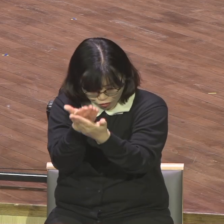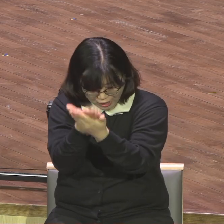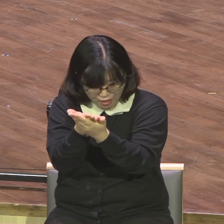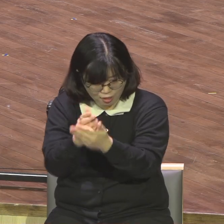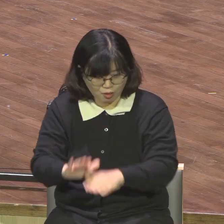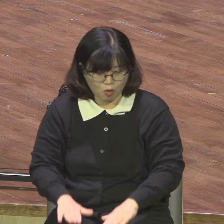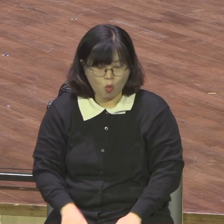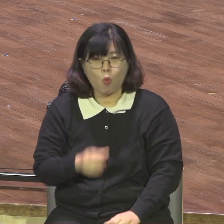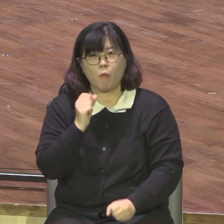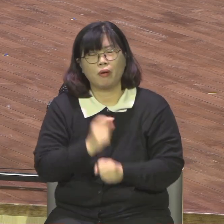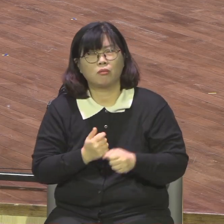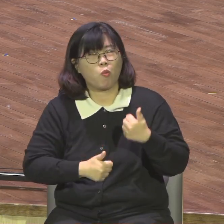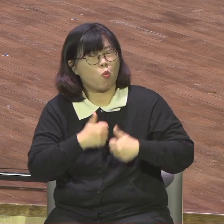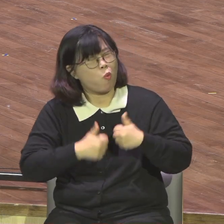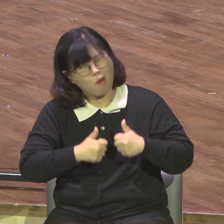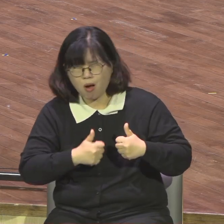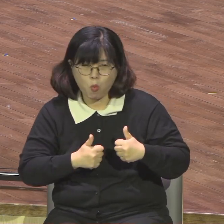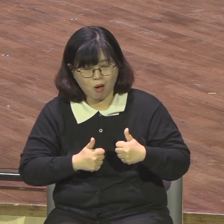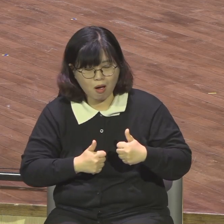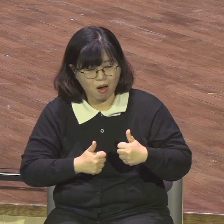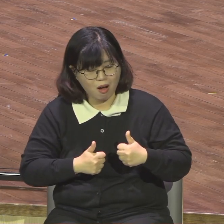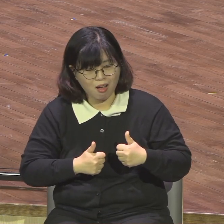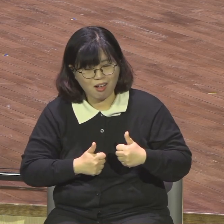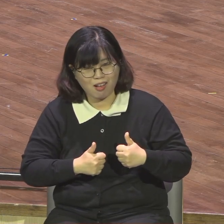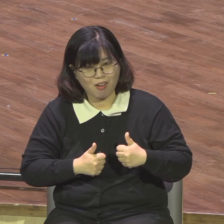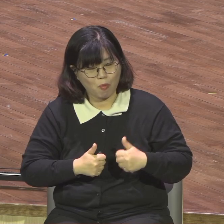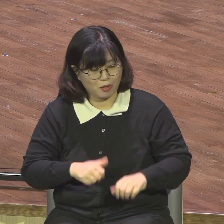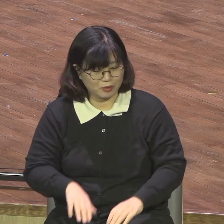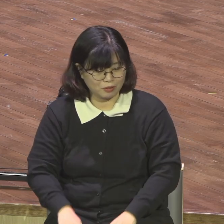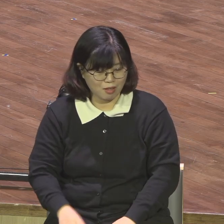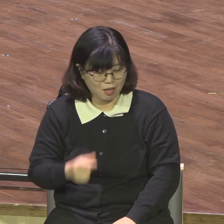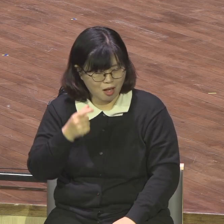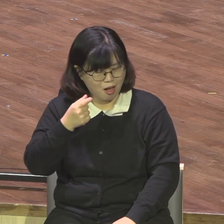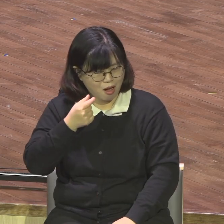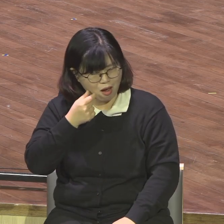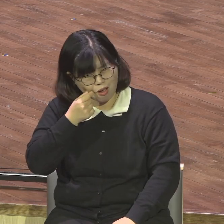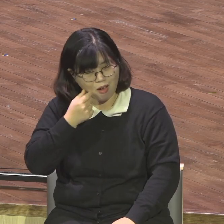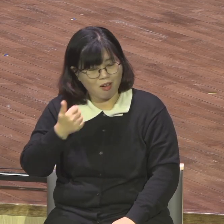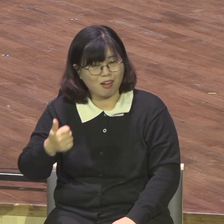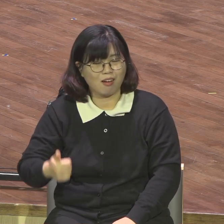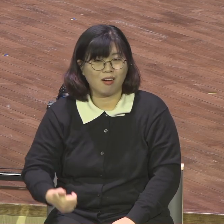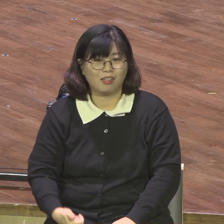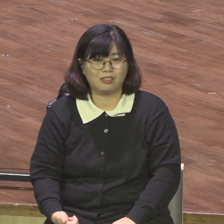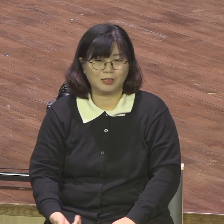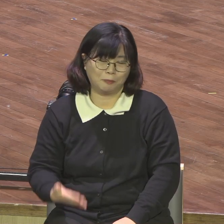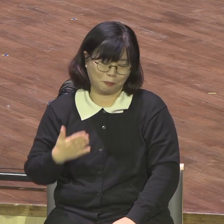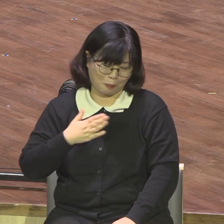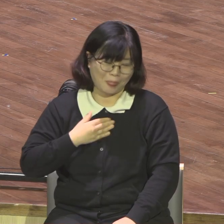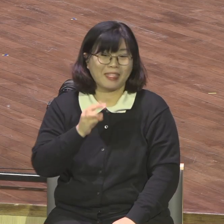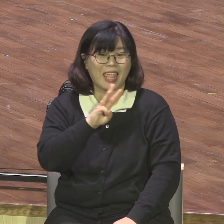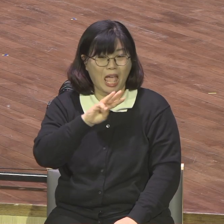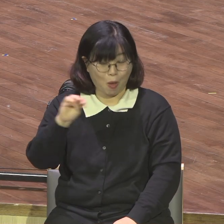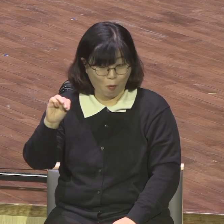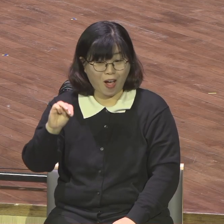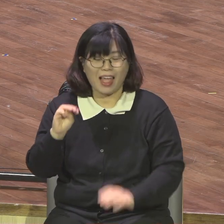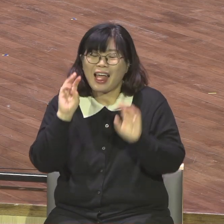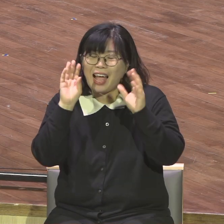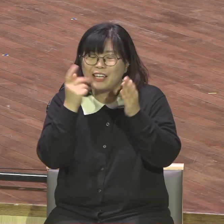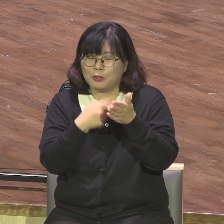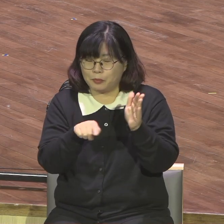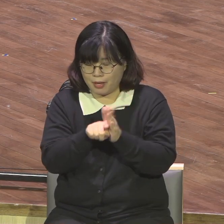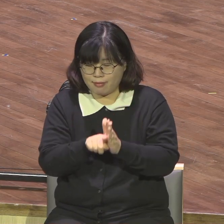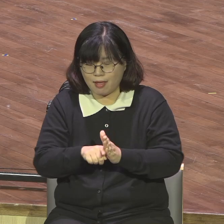벌써부터 경쟁이 치열하구만. 내가 우리 예원의 아이들 모두를 놓고 기도하고